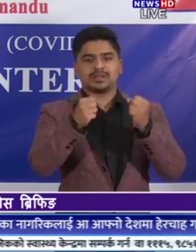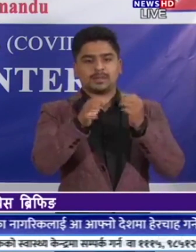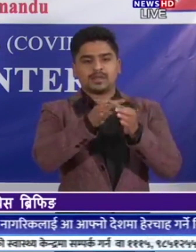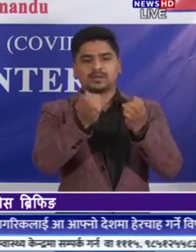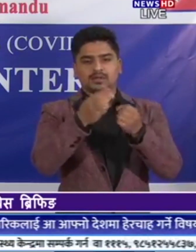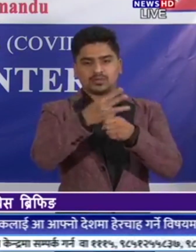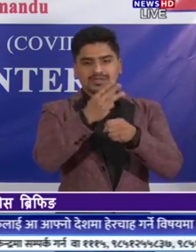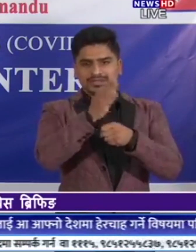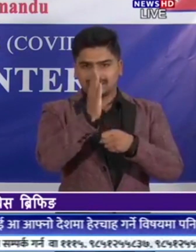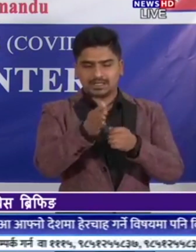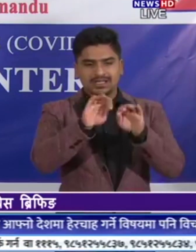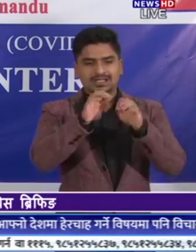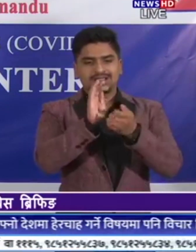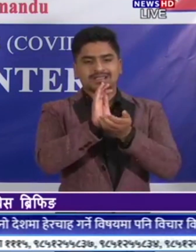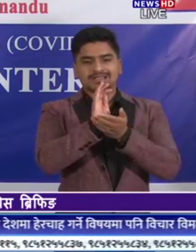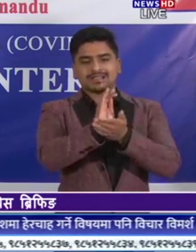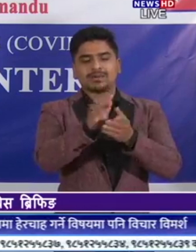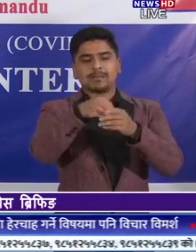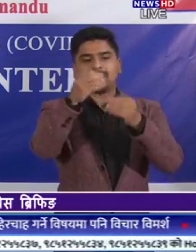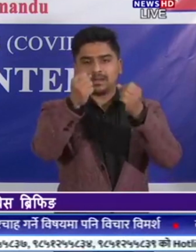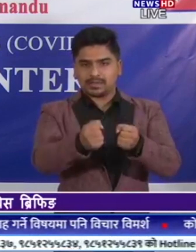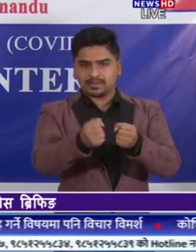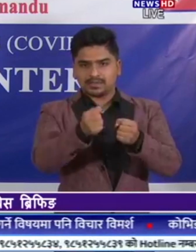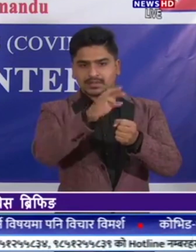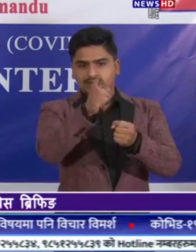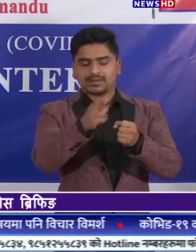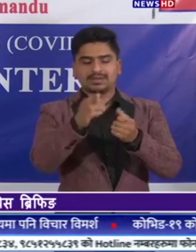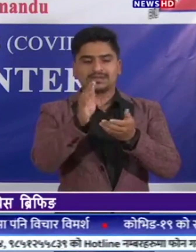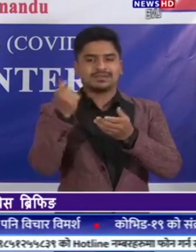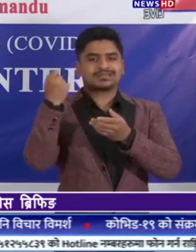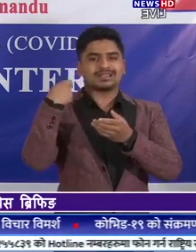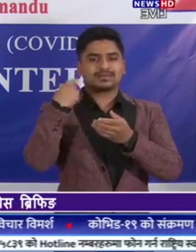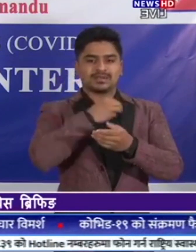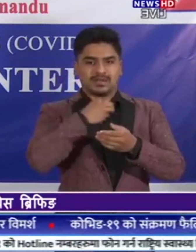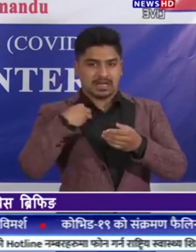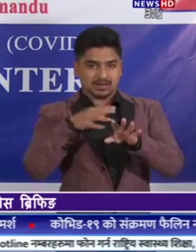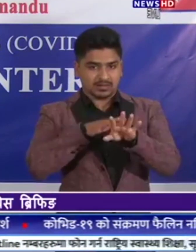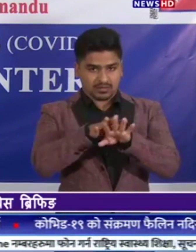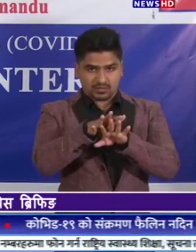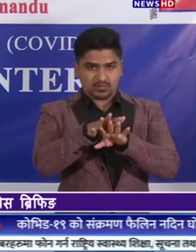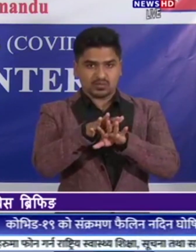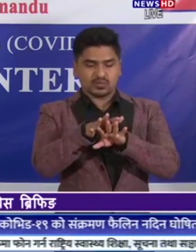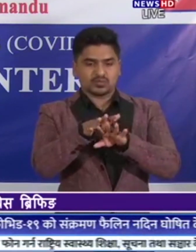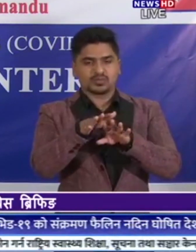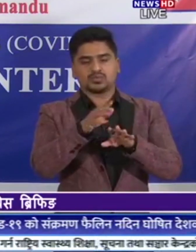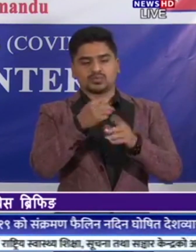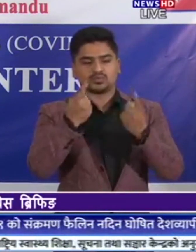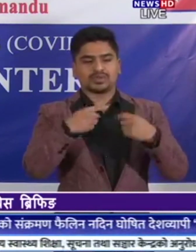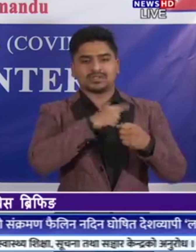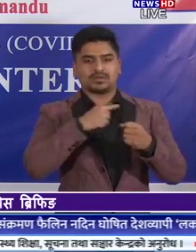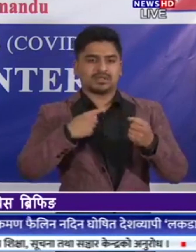उद्देशेले, हाल सेवा बाहिर रनु भाहेका र सेवा निवित हुनु भाहेका चिकिस्षक स्वास्तेकर्मी हरूलाई,